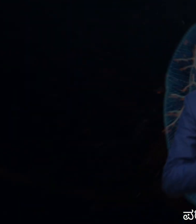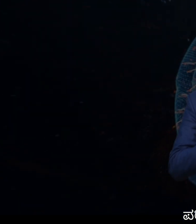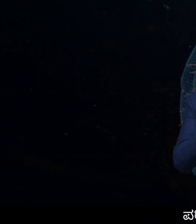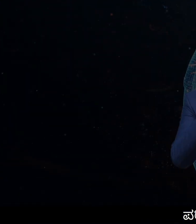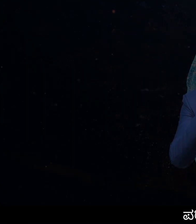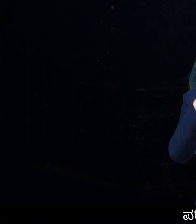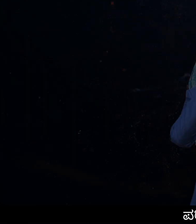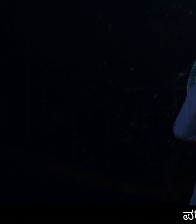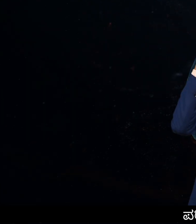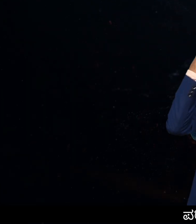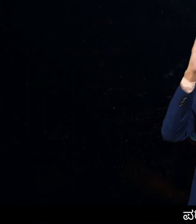ಪರಿಕಲ್ಪನೆ ನಕ್ಷೆ.